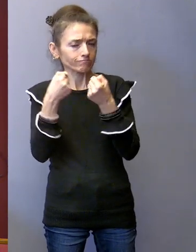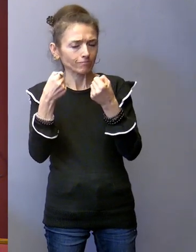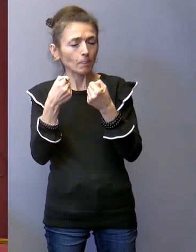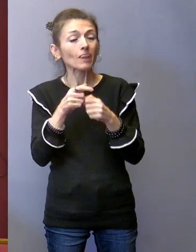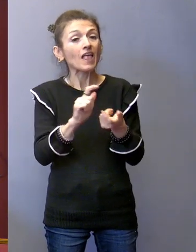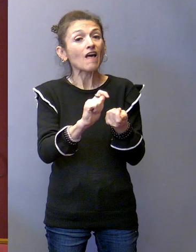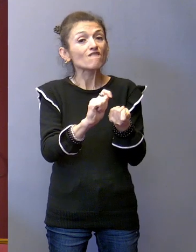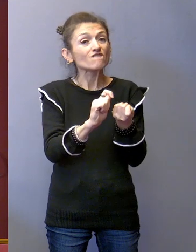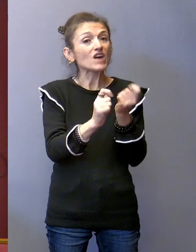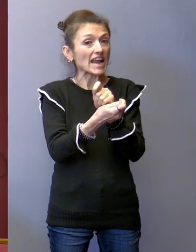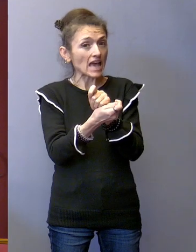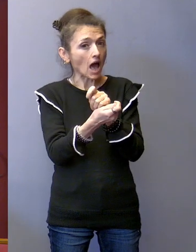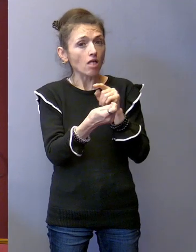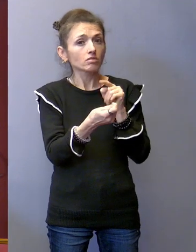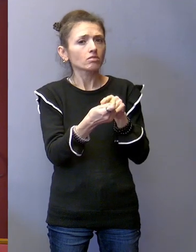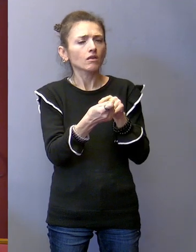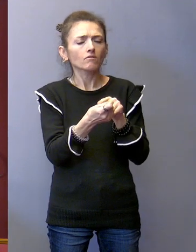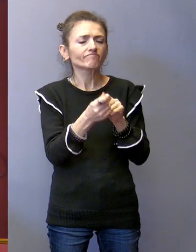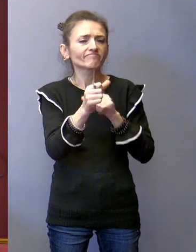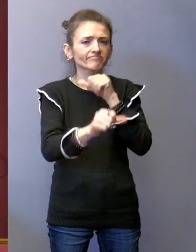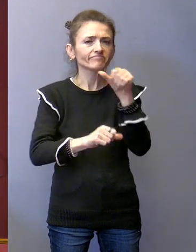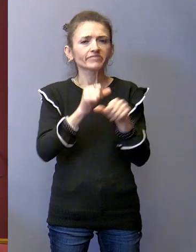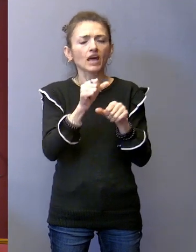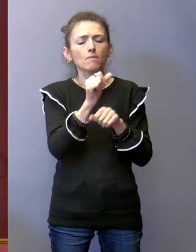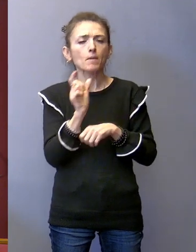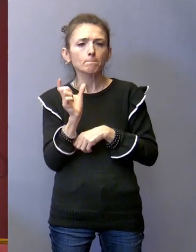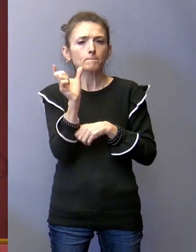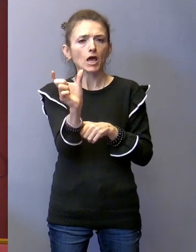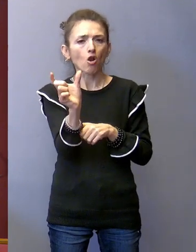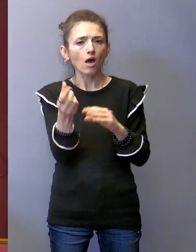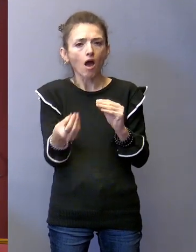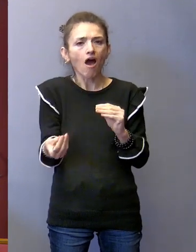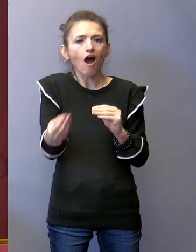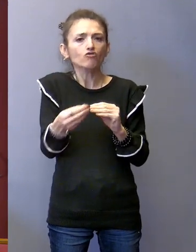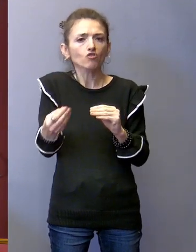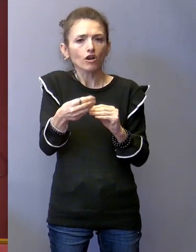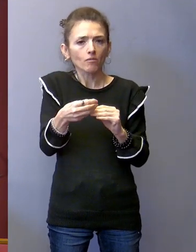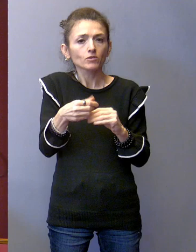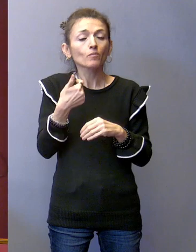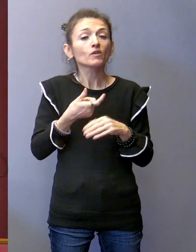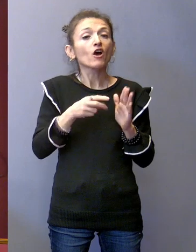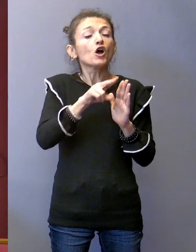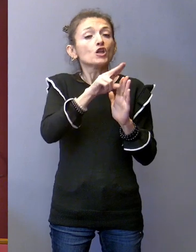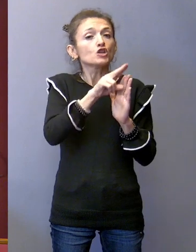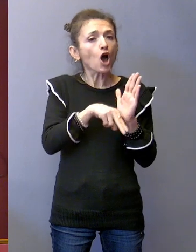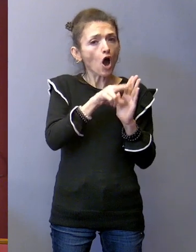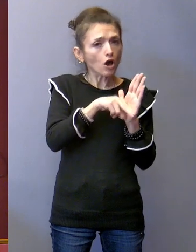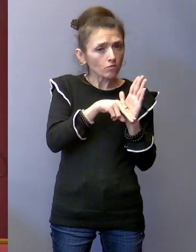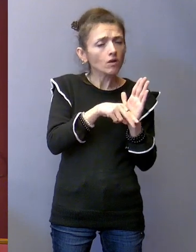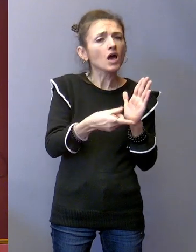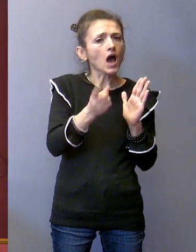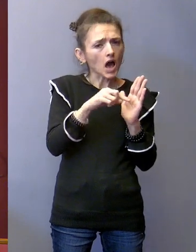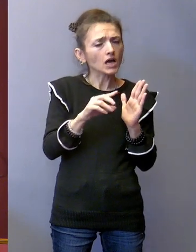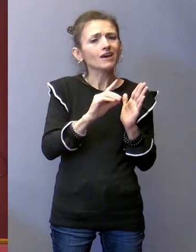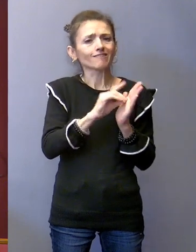sua sostituzione con aggiornamento perché le norme di riferimento e sono richiamate anche nella rubrica della delibera che